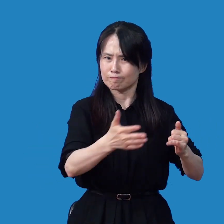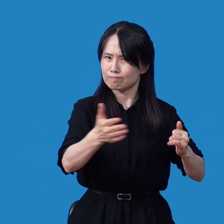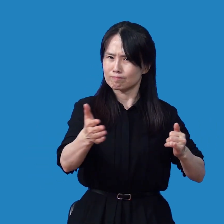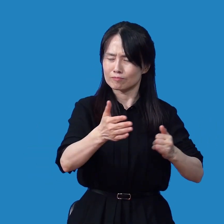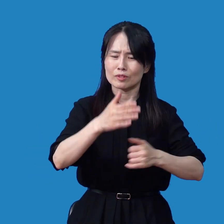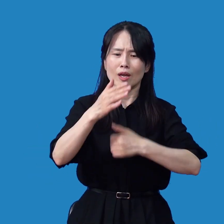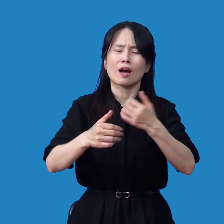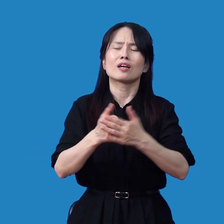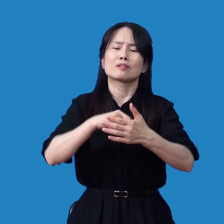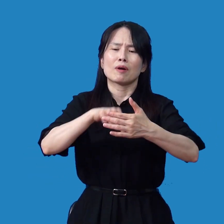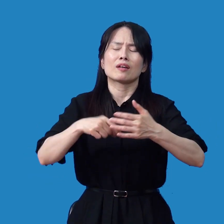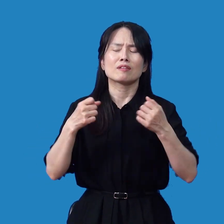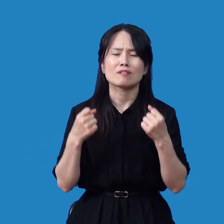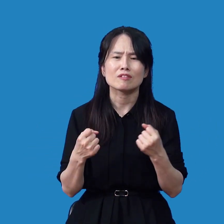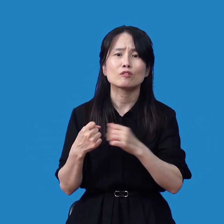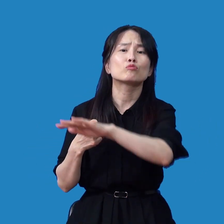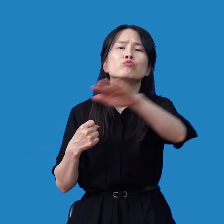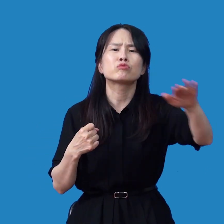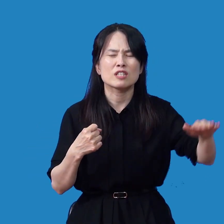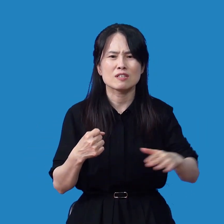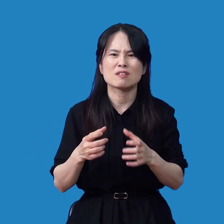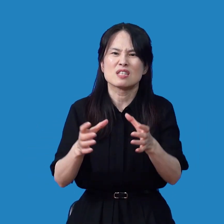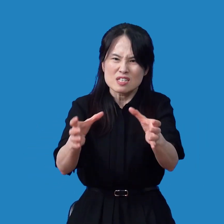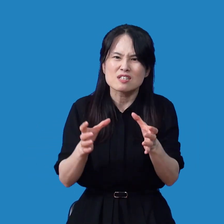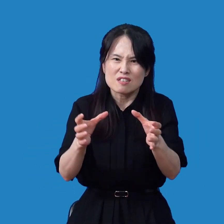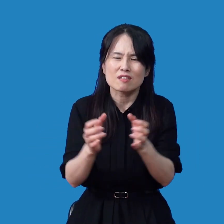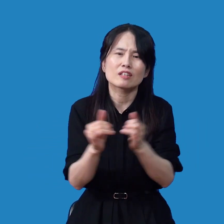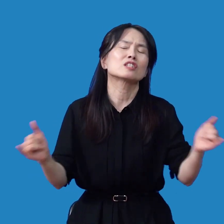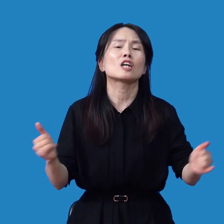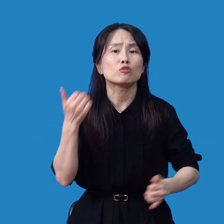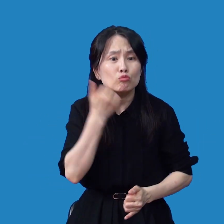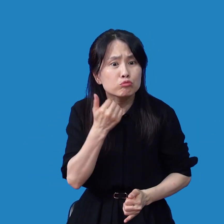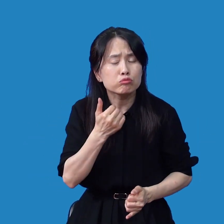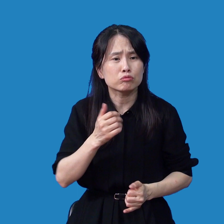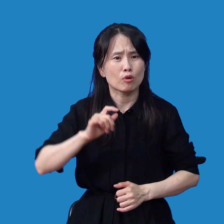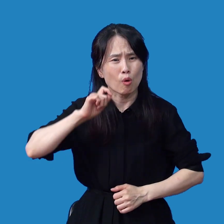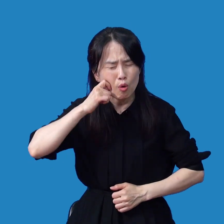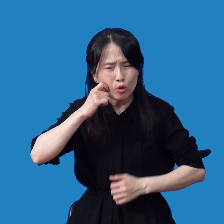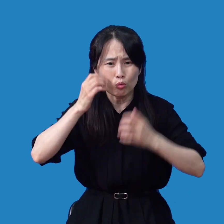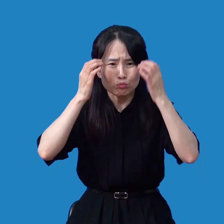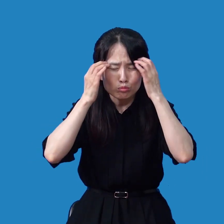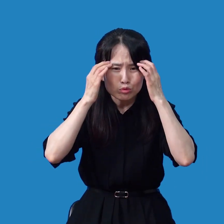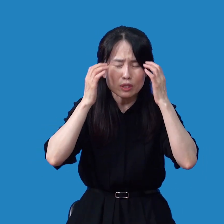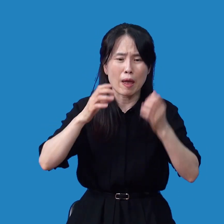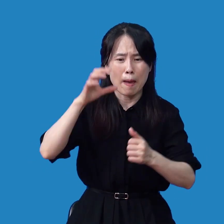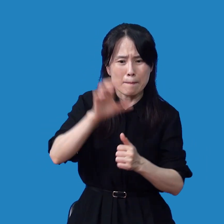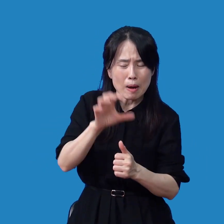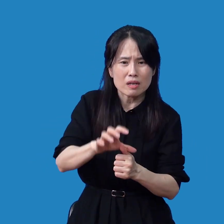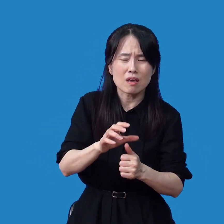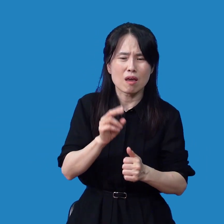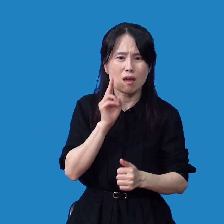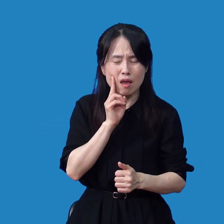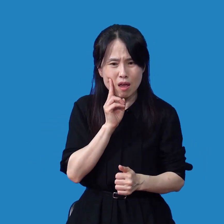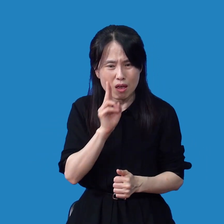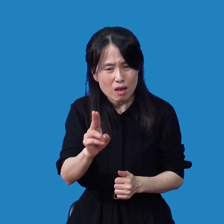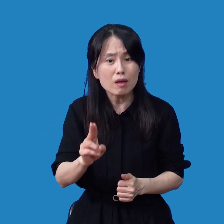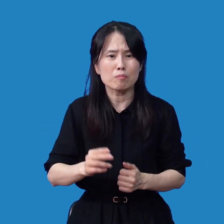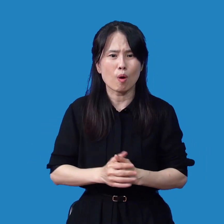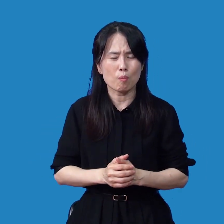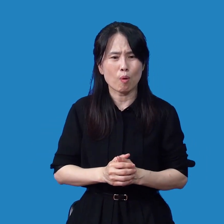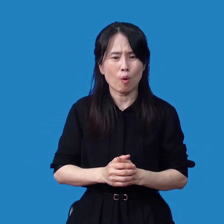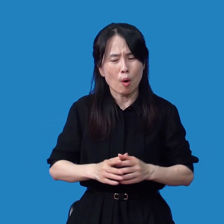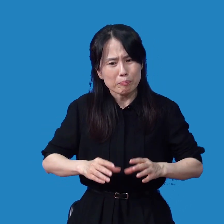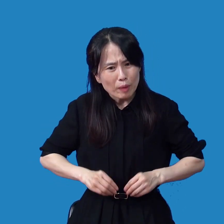하나님의 품속에 있는 우리를 흔들 자가 누가 있겠습니까? 환난이나 박해나 공고나 핍박이나 기근이나 적신이나